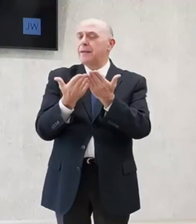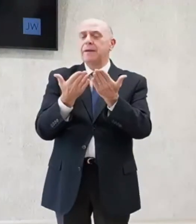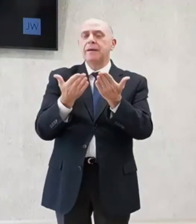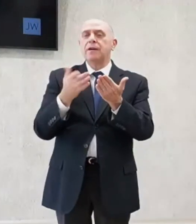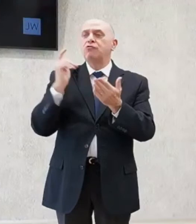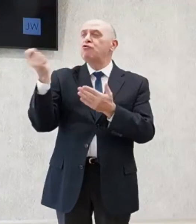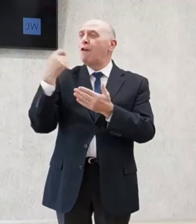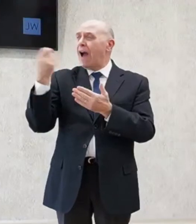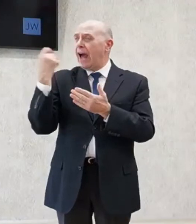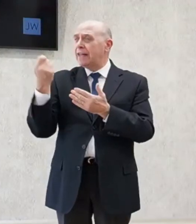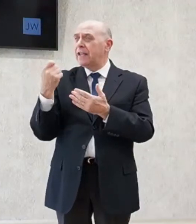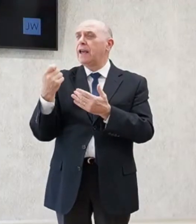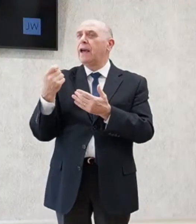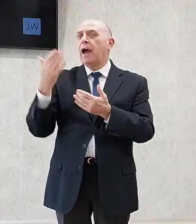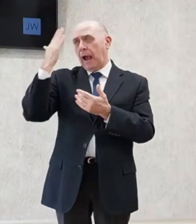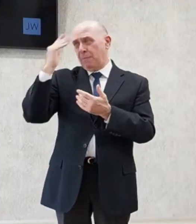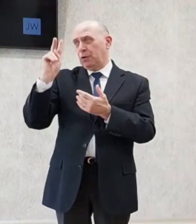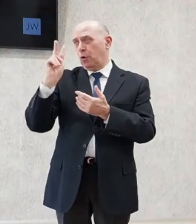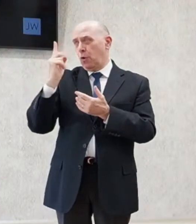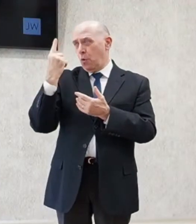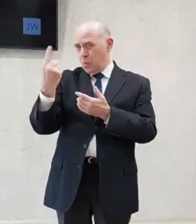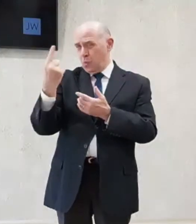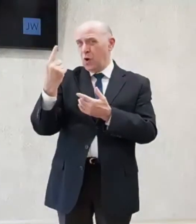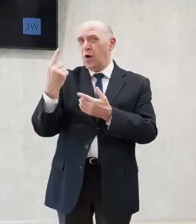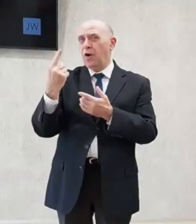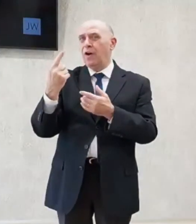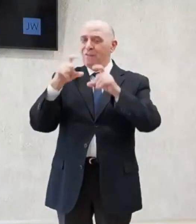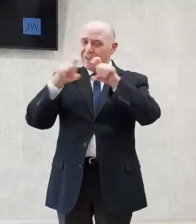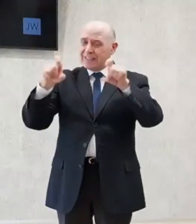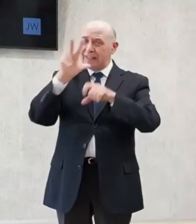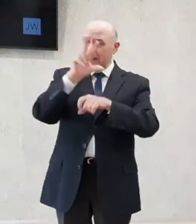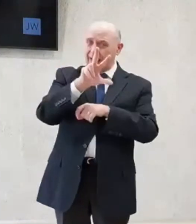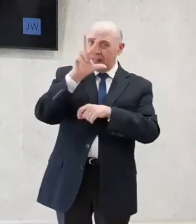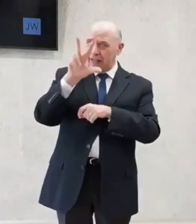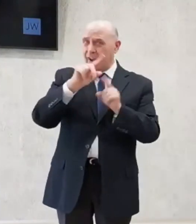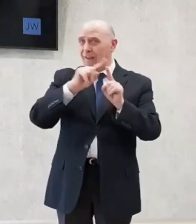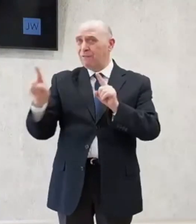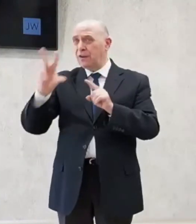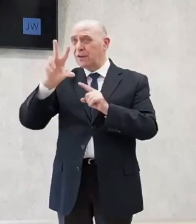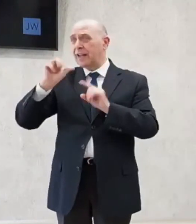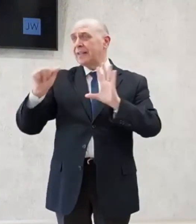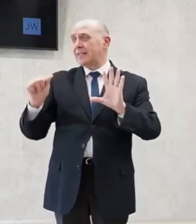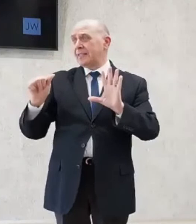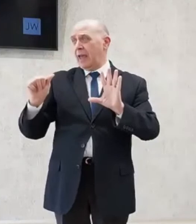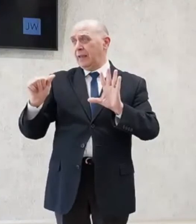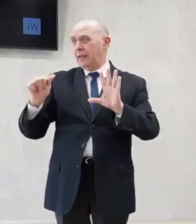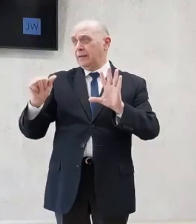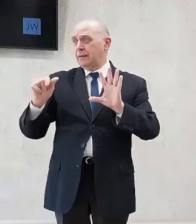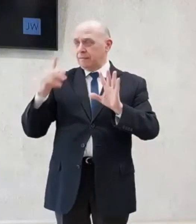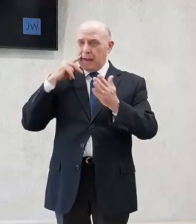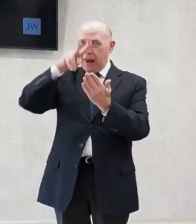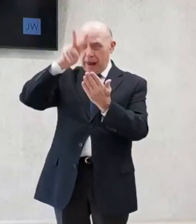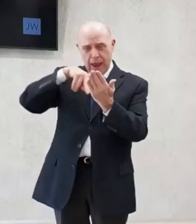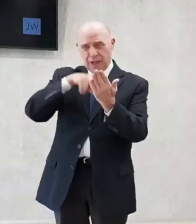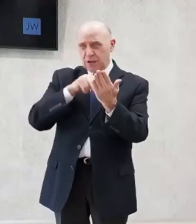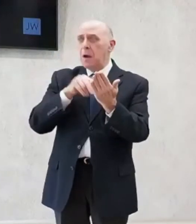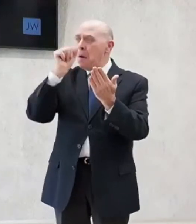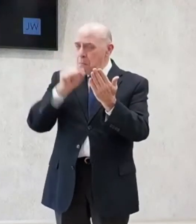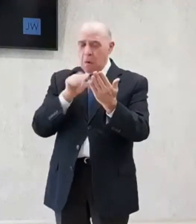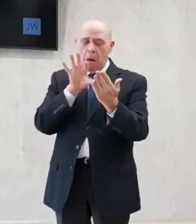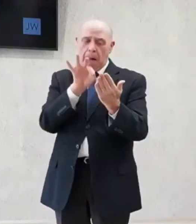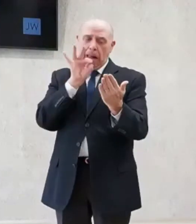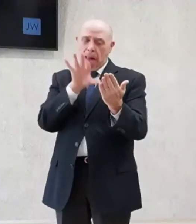questa volta in Giovanni al capitolo 1 notate i versetti 33 a 36 Li leggiamo nel completo anche se avremmo potuto